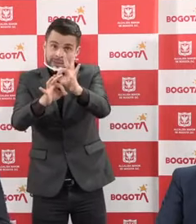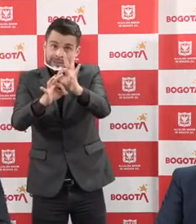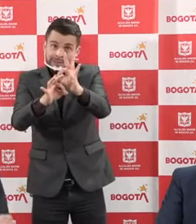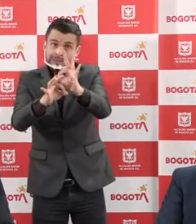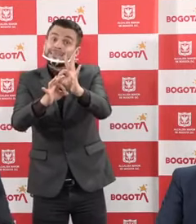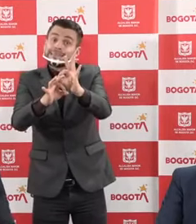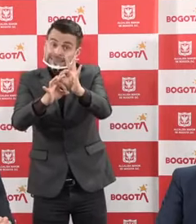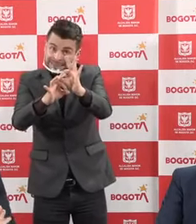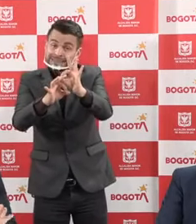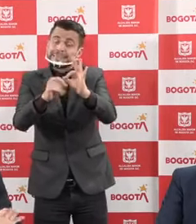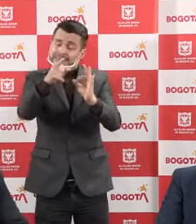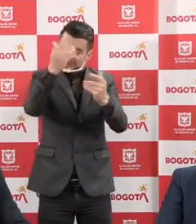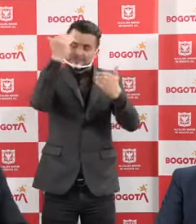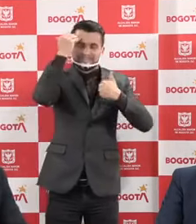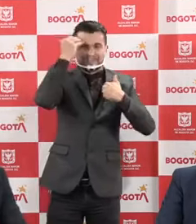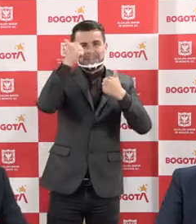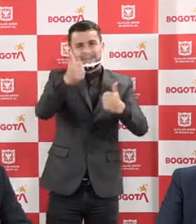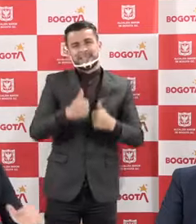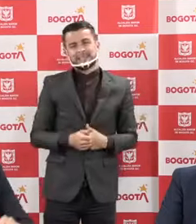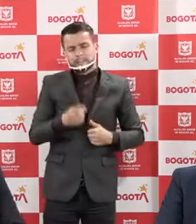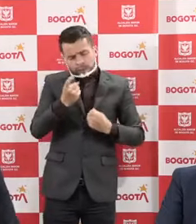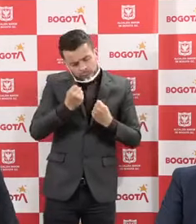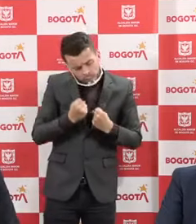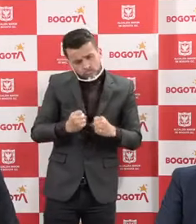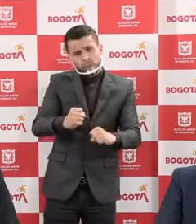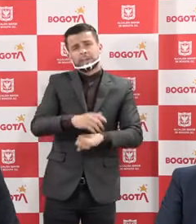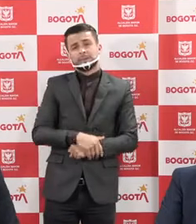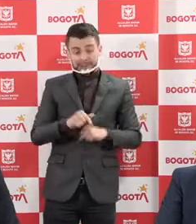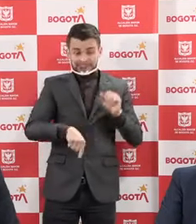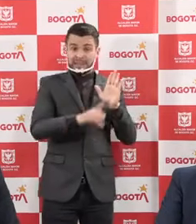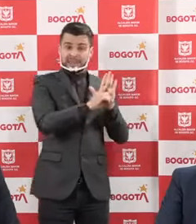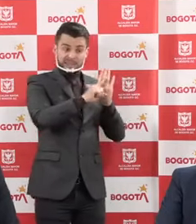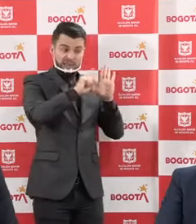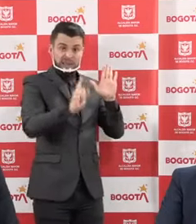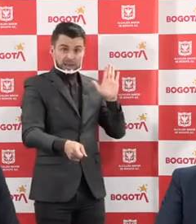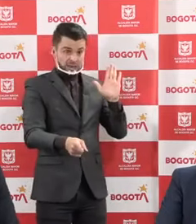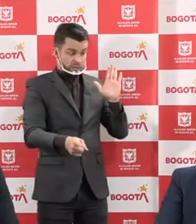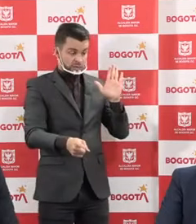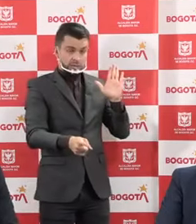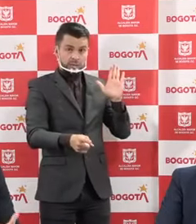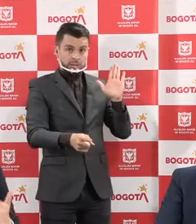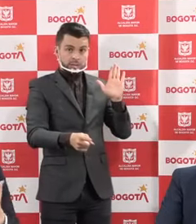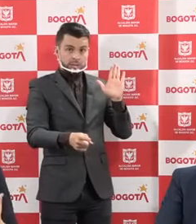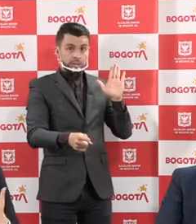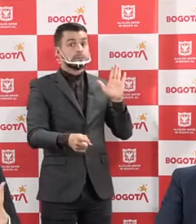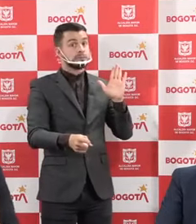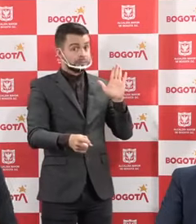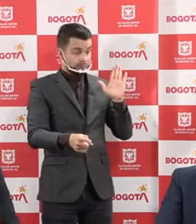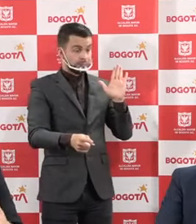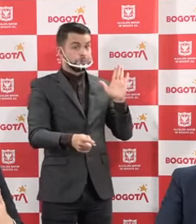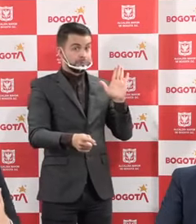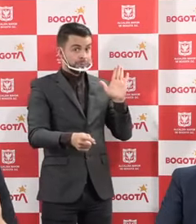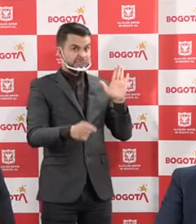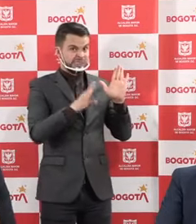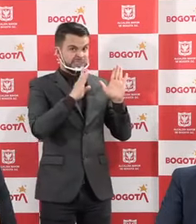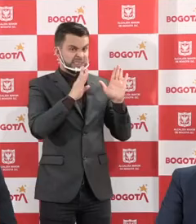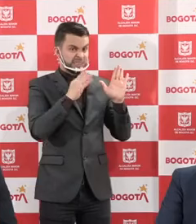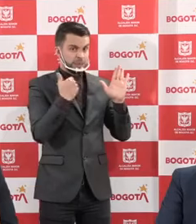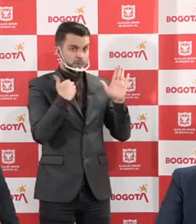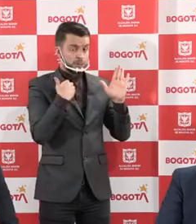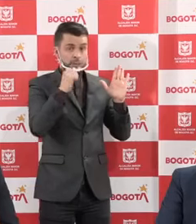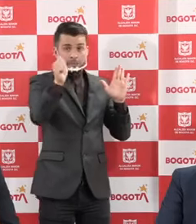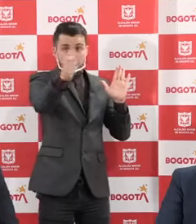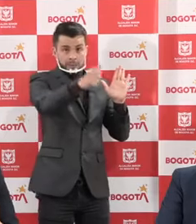nada en este decreto no hay nada en estas medidas que pueda sustituir la responsabilidad que tiene cada ciudadano sobre su propia vida